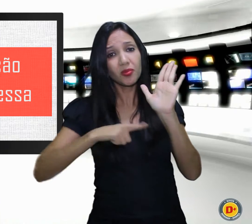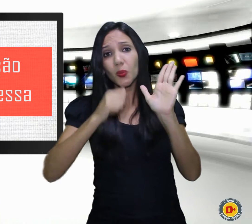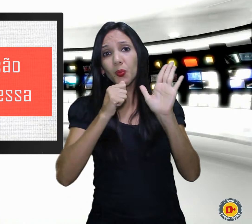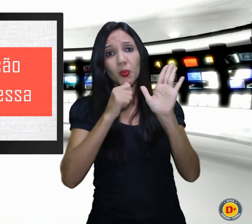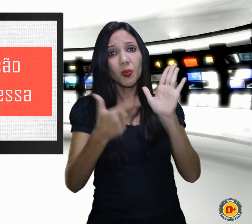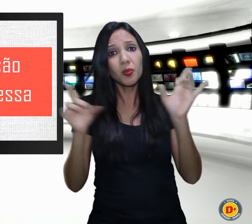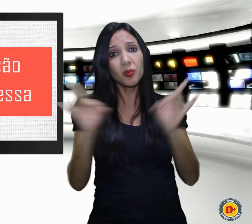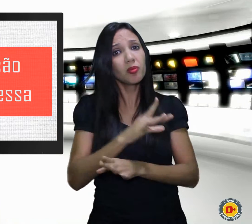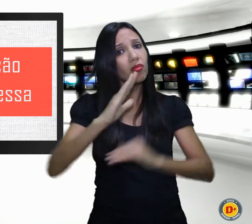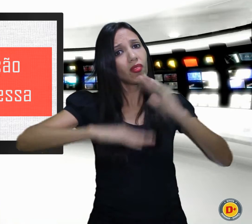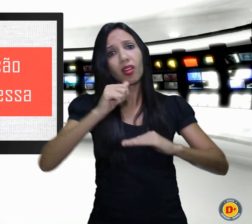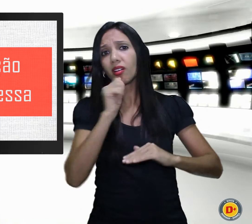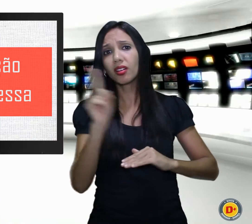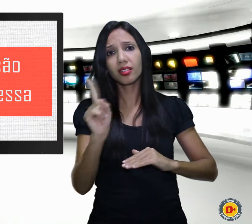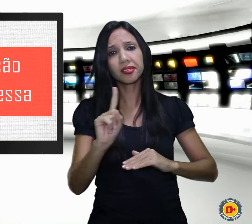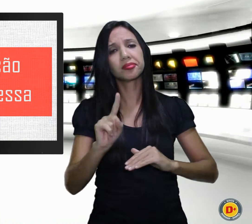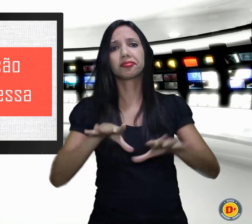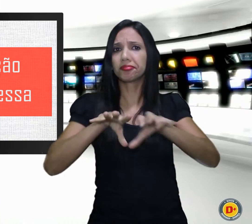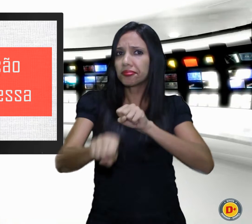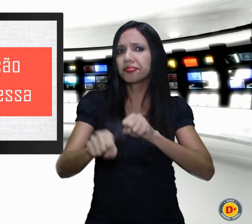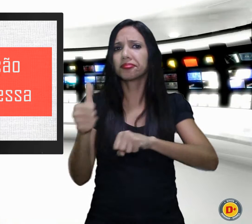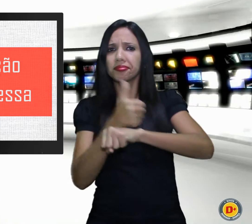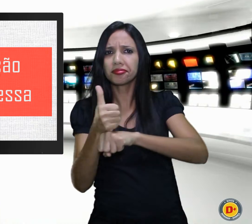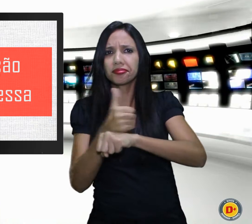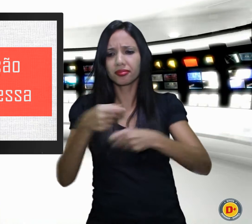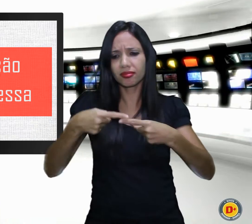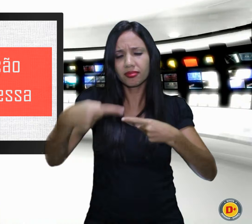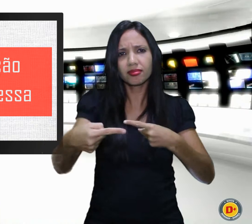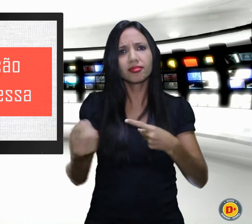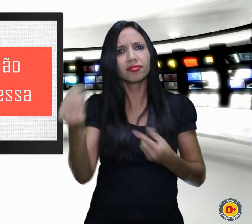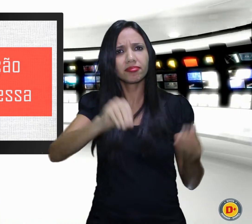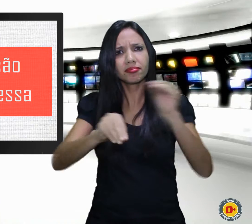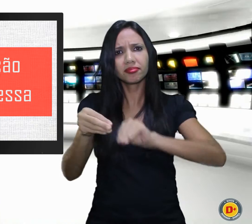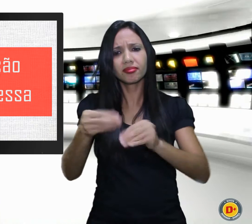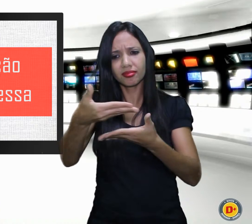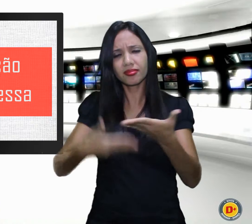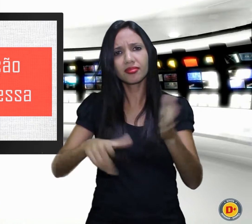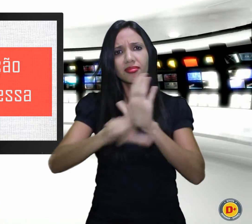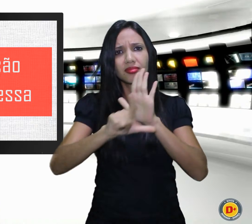algumas ações de formação de profissionais que tiveram prazo de implementação definido em 10 anos.